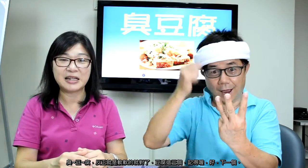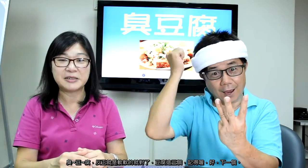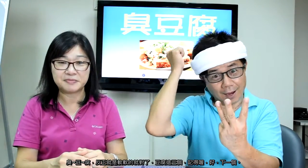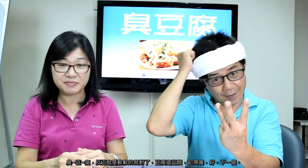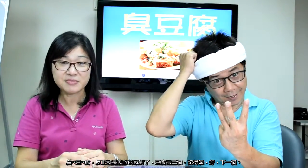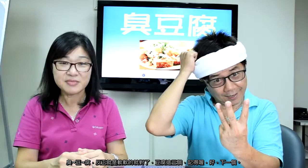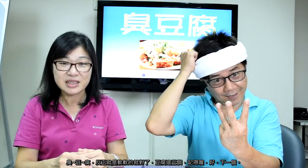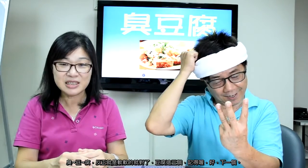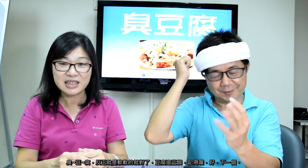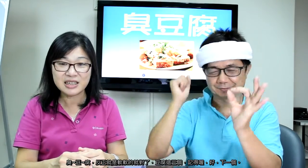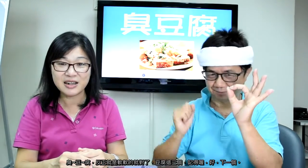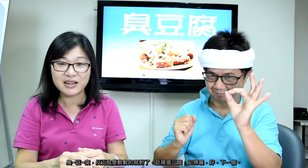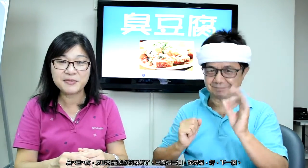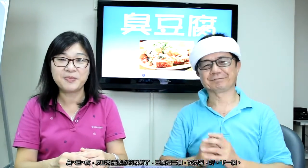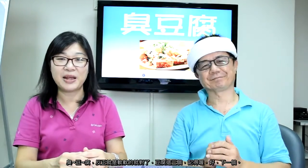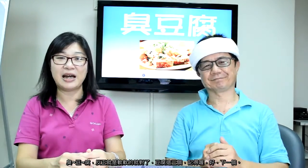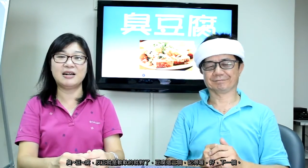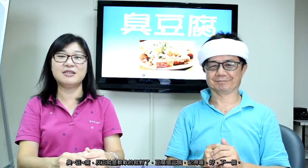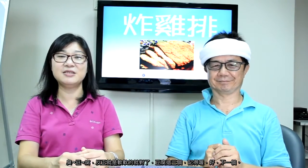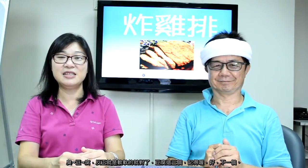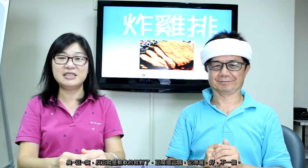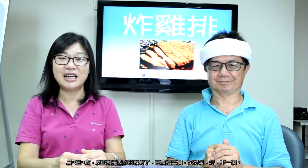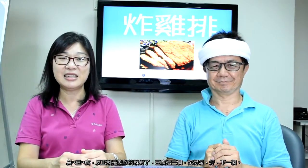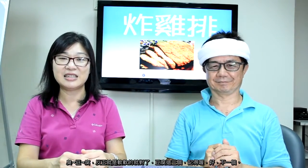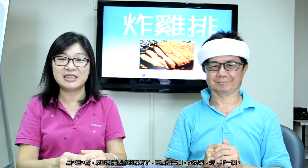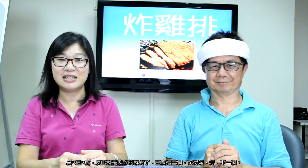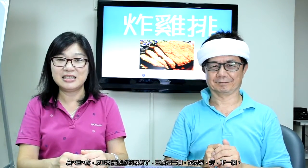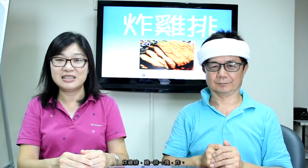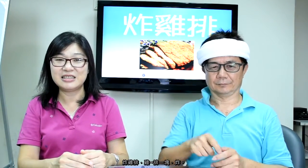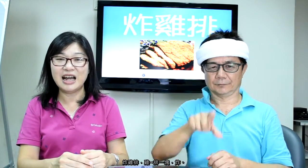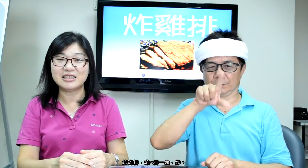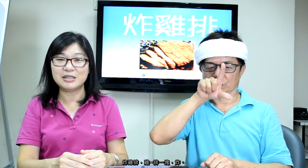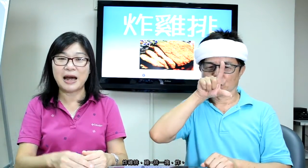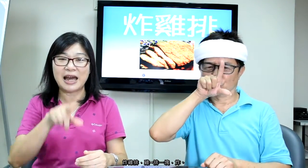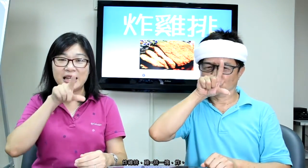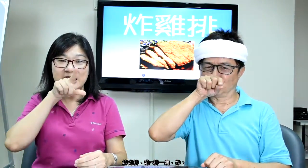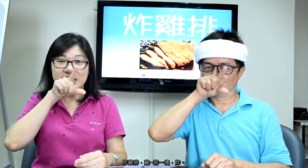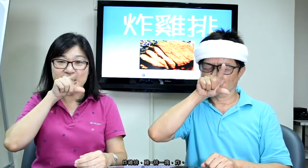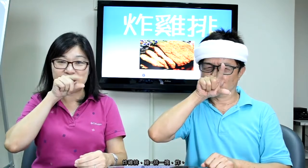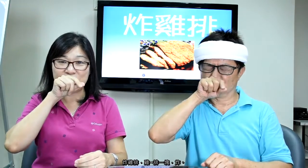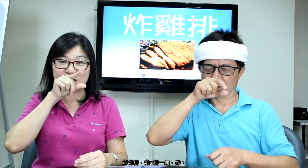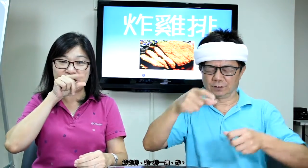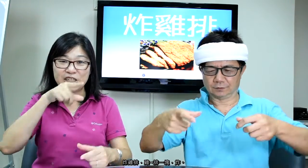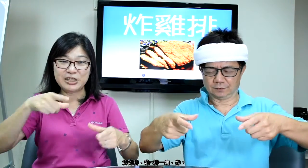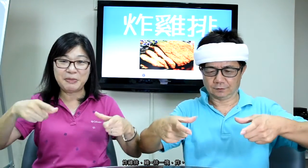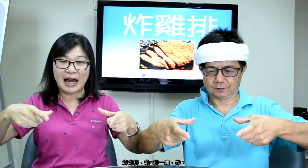个，记得哦。好，下一个，炸鸡排，鸡排